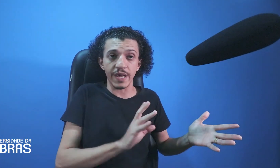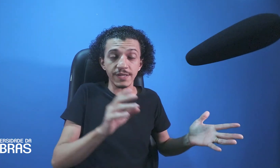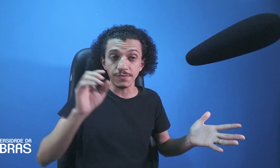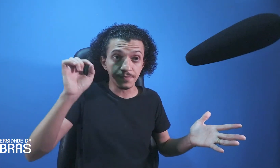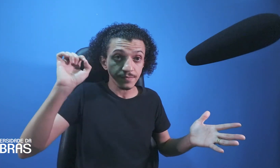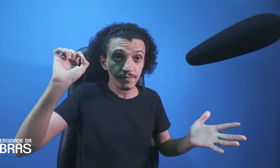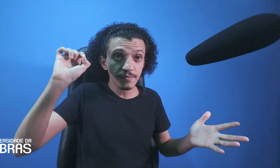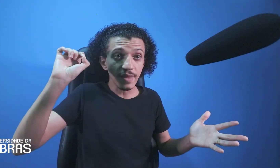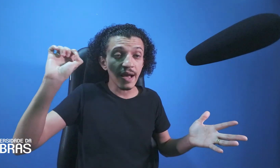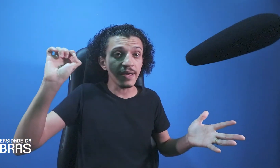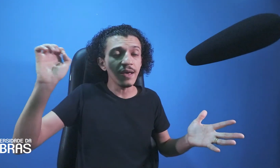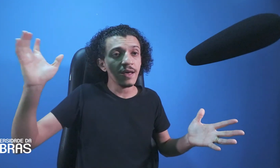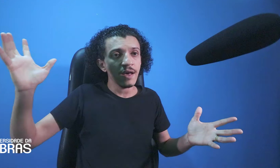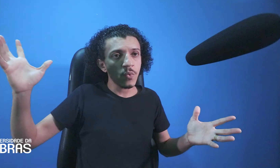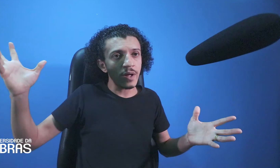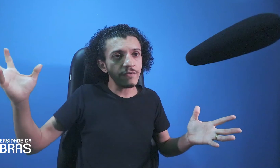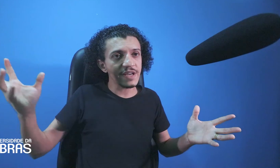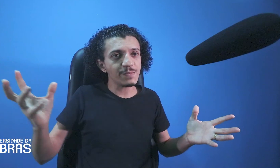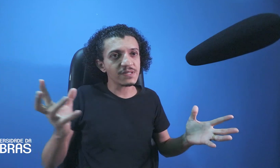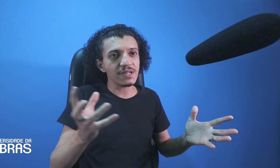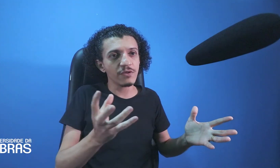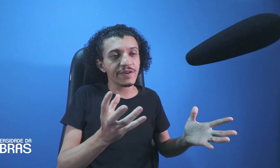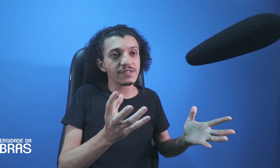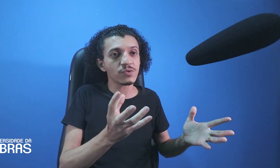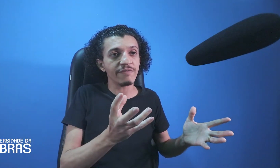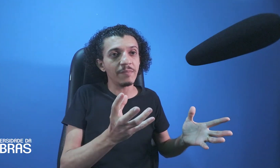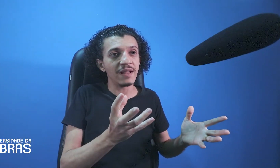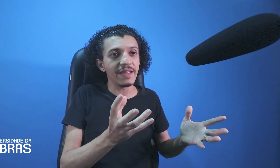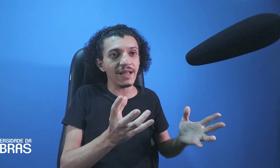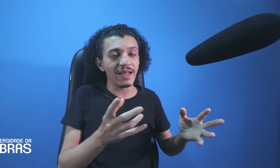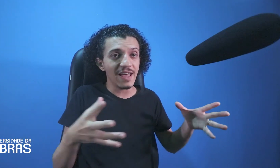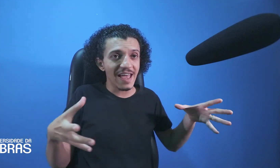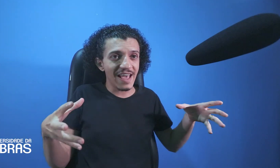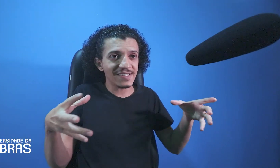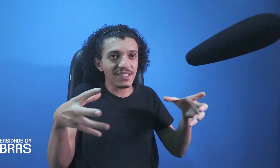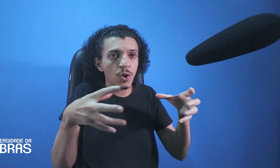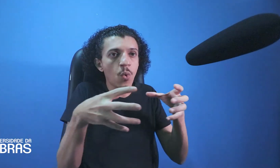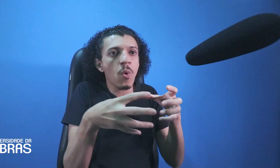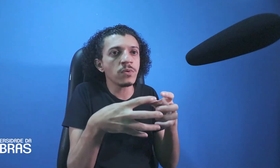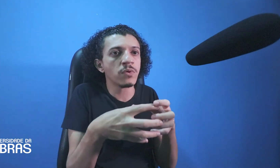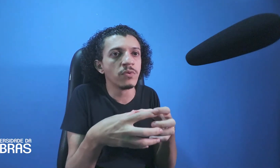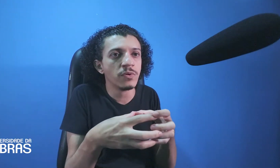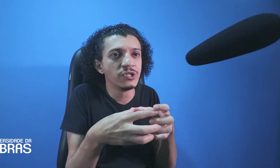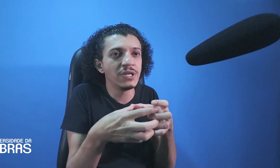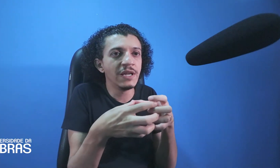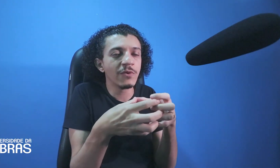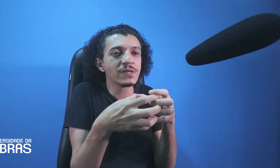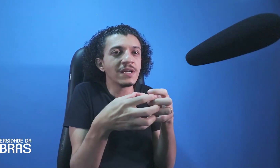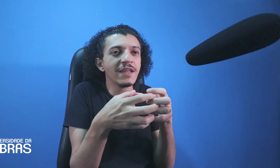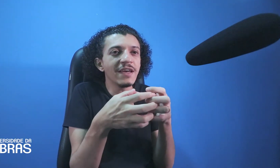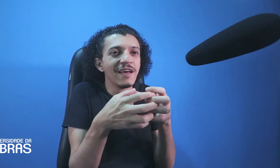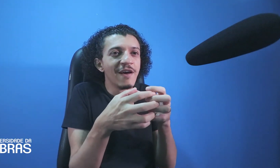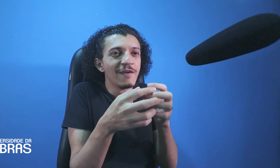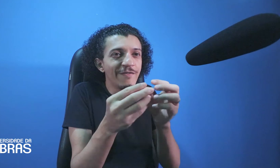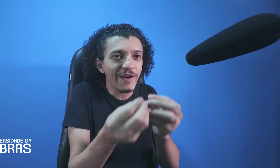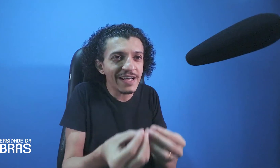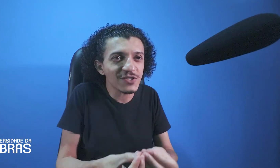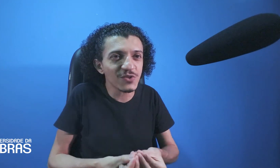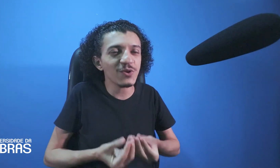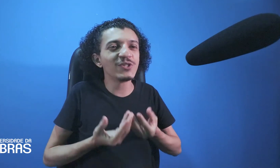desconheço. Aí, quando vem esse pesquisador francês com a família dele, esse encontro de línguas ali fez